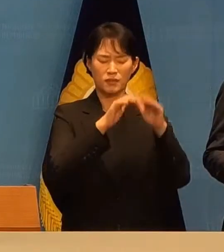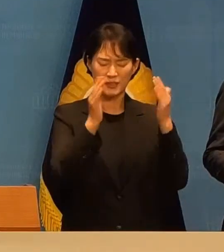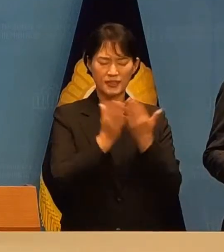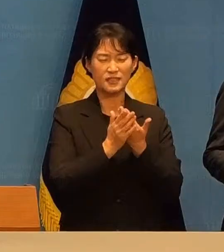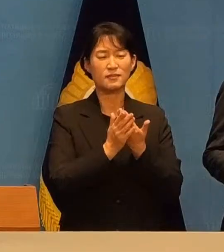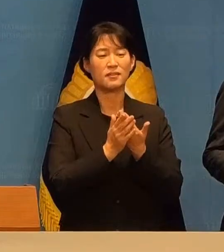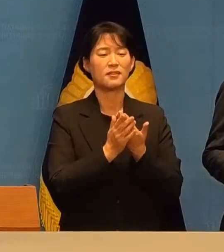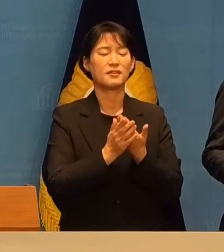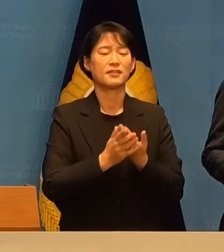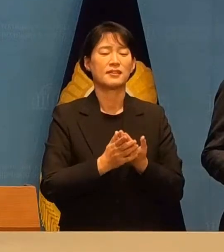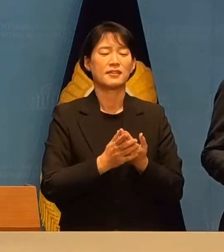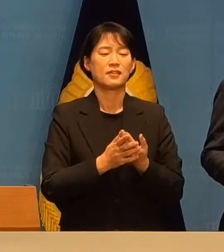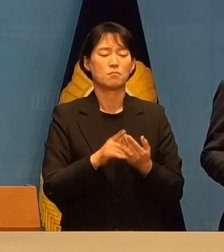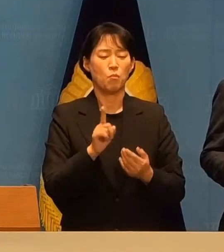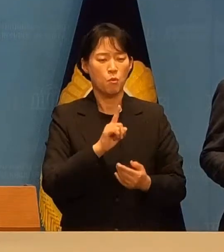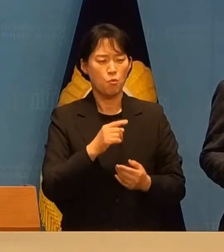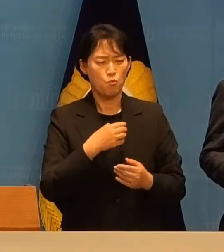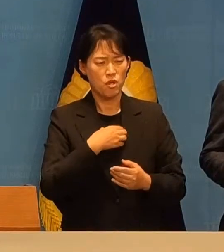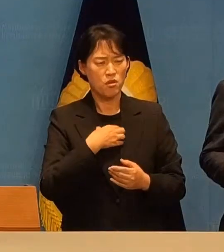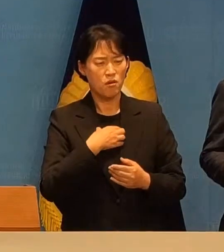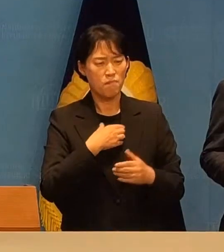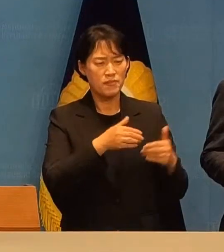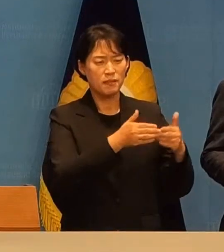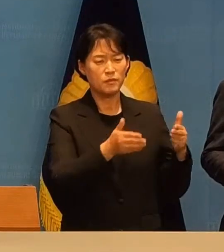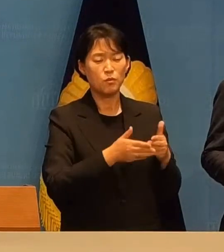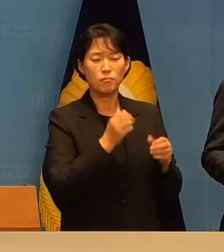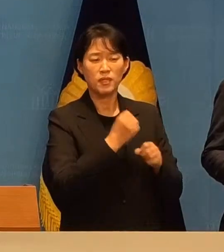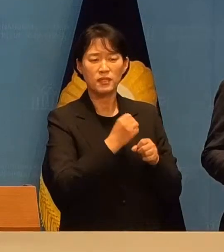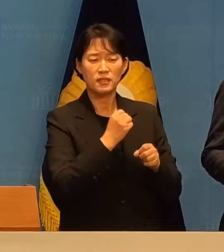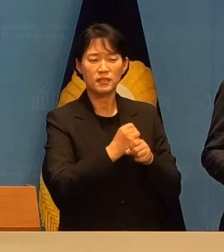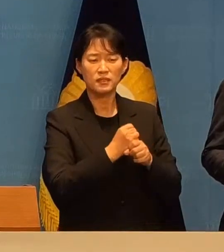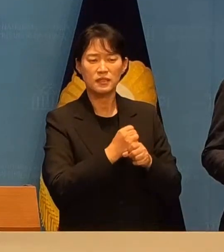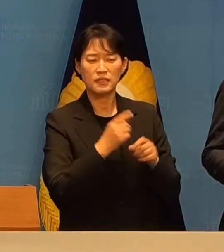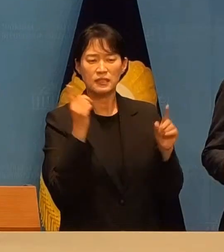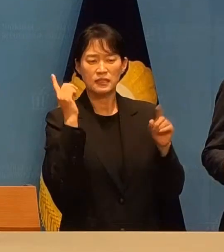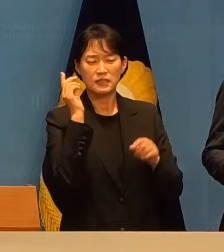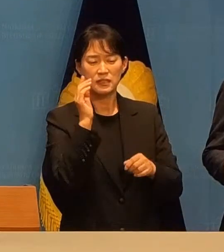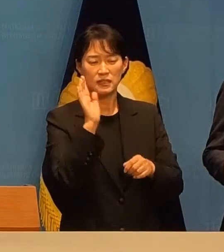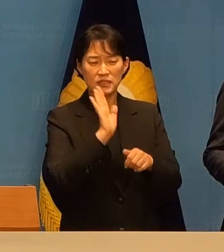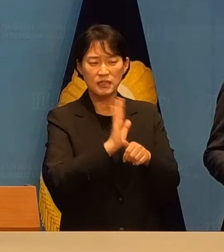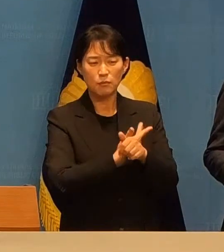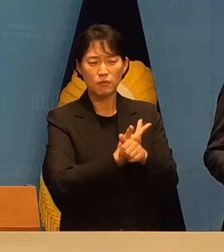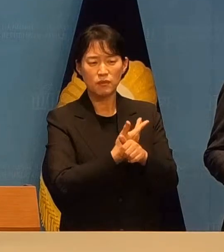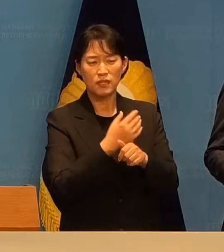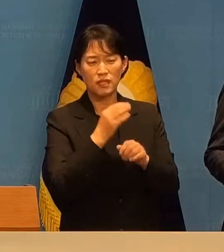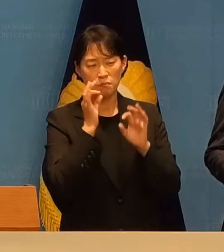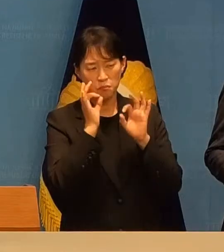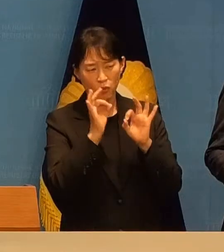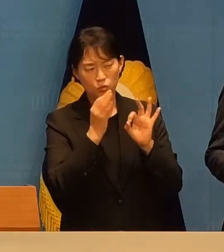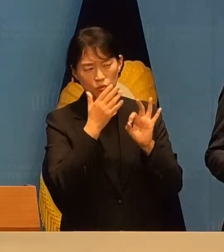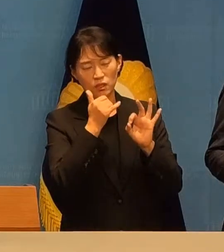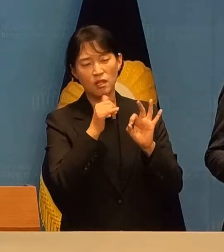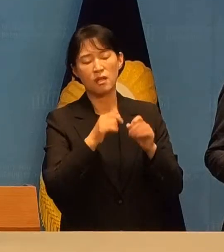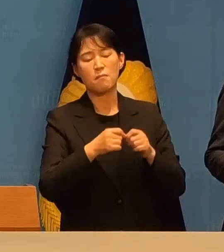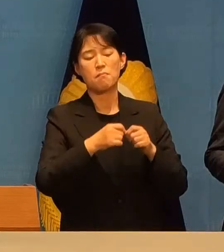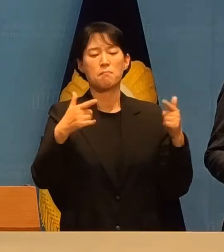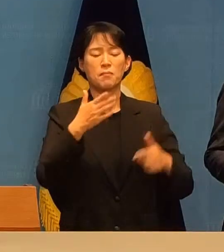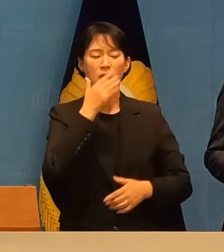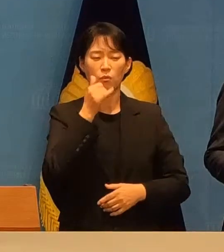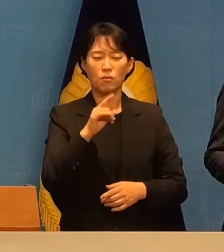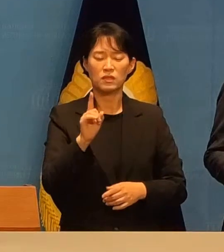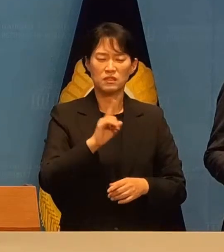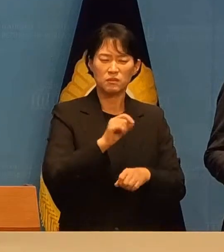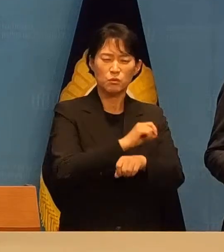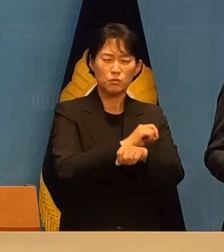전체를 잠재적 위험 집단으로 보게 만드는 왜곡된 시각을 확산시킬 수 있으며 특정